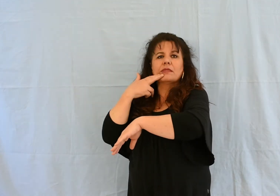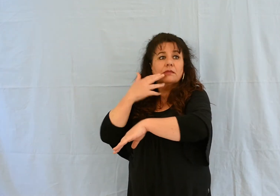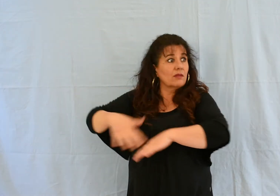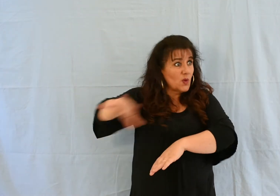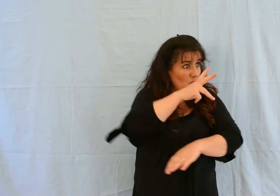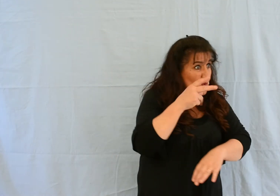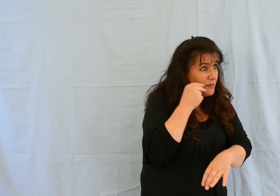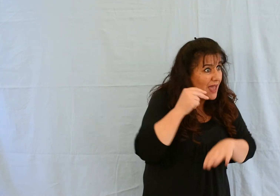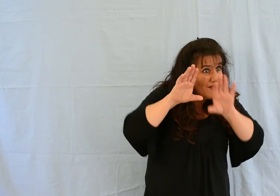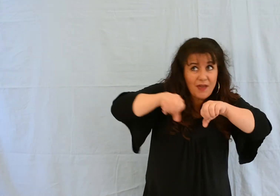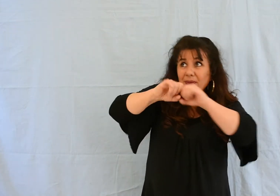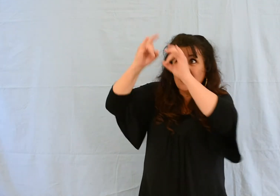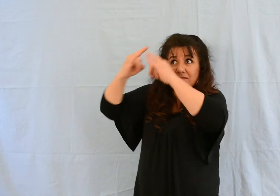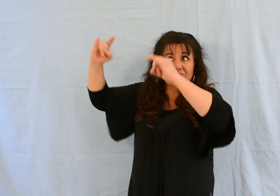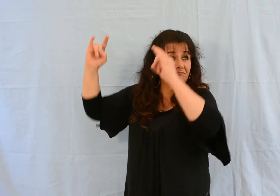et n'appartient pas à cette création.